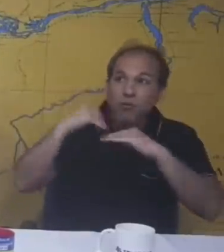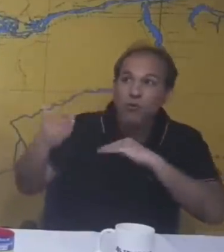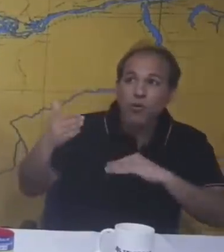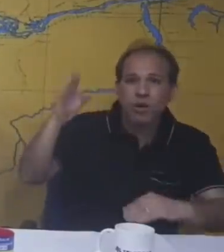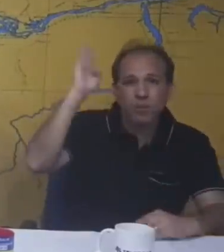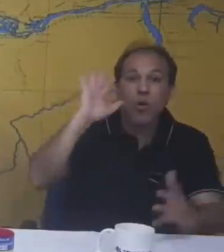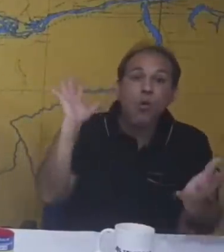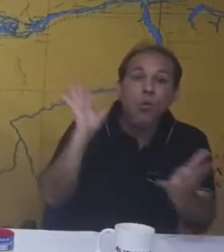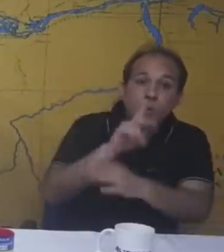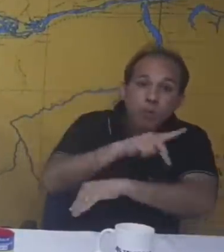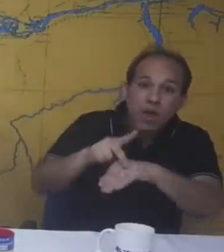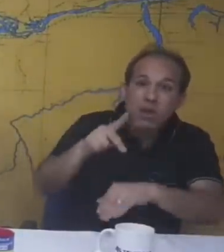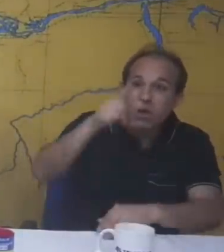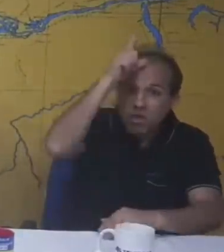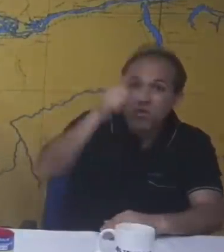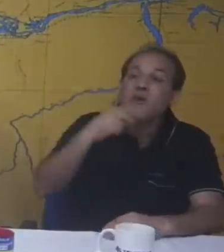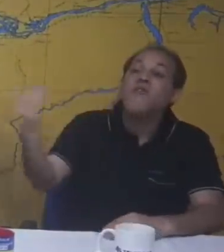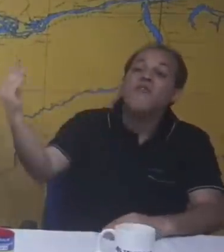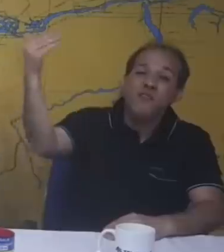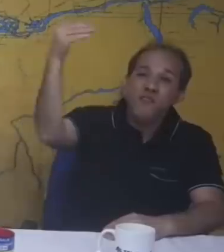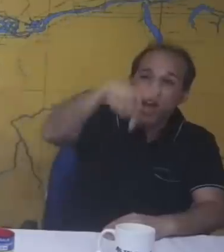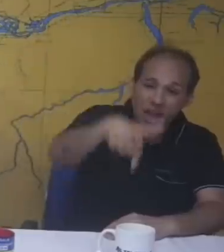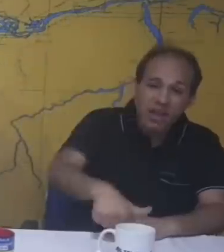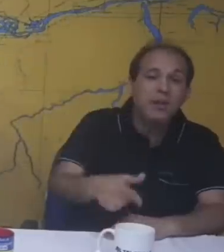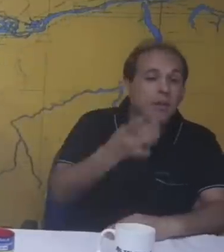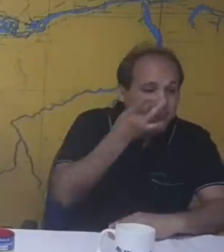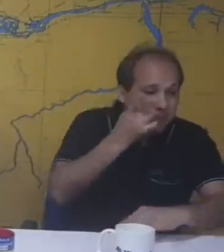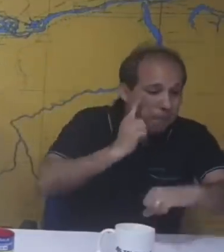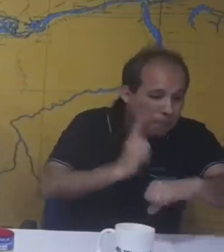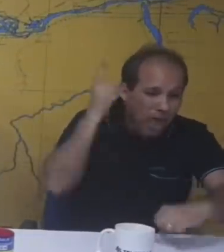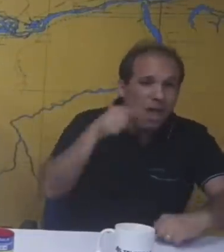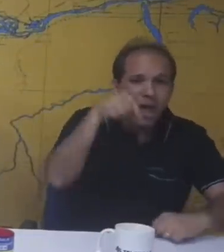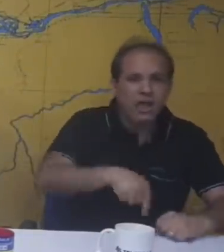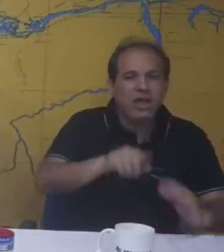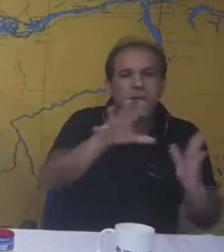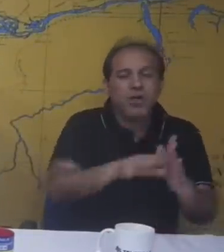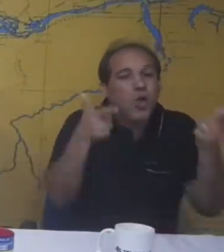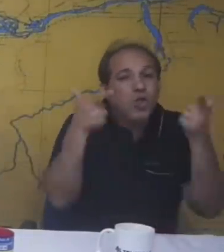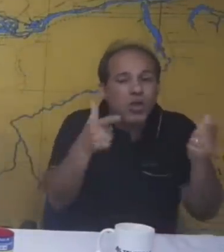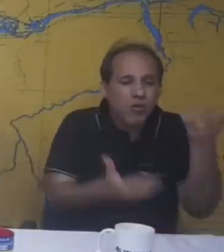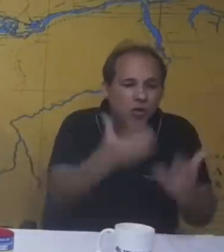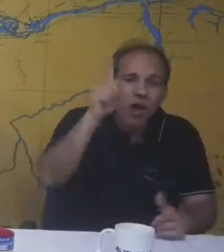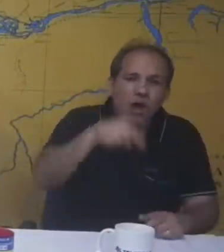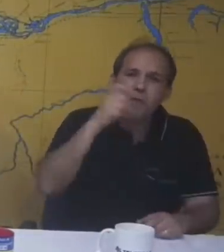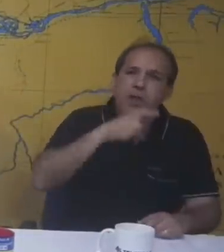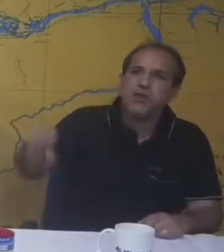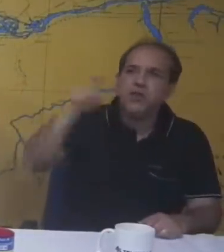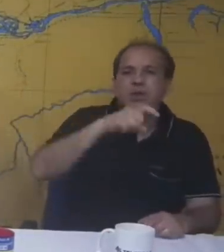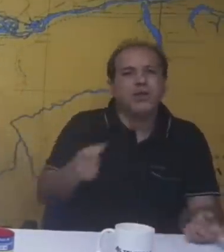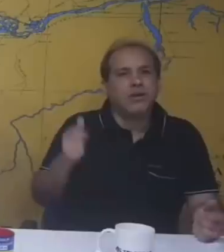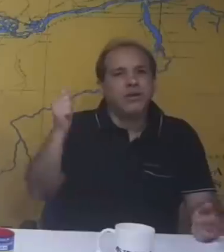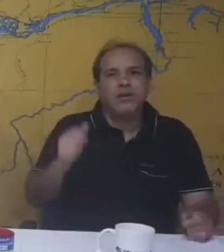A gringada, eu quero que venha para cá para andar na Amazônia, para ver que aquele trem não pega fogo. É uma mentira o que fala sobre a